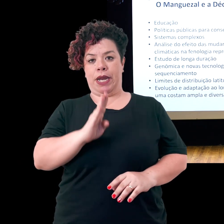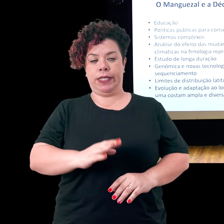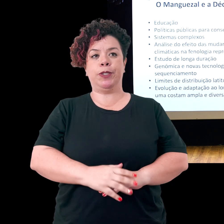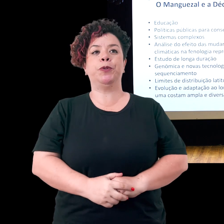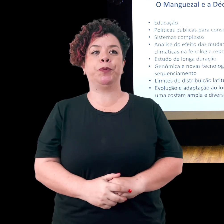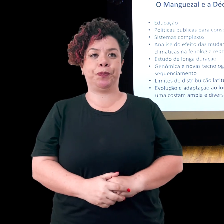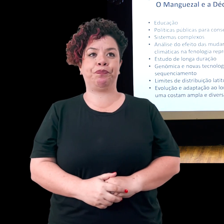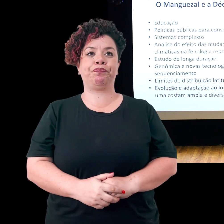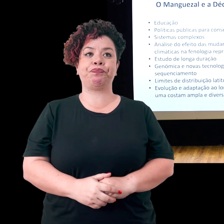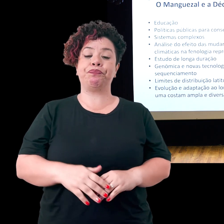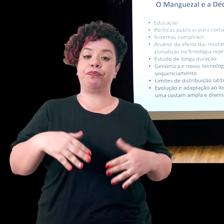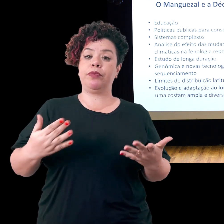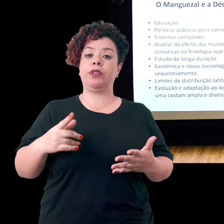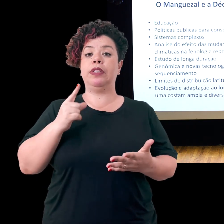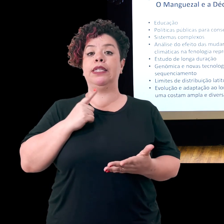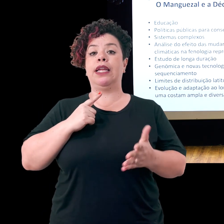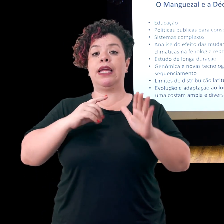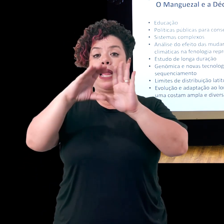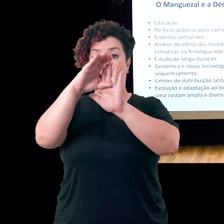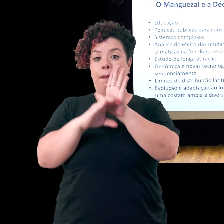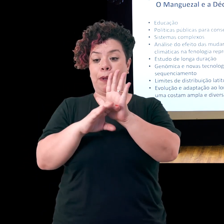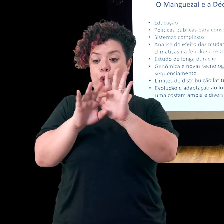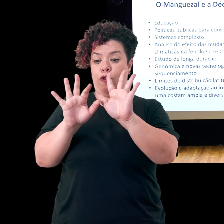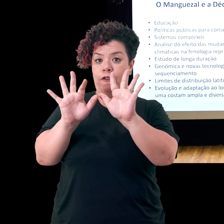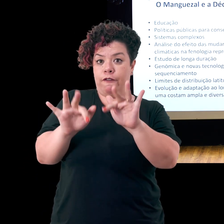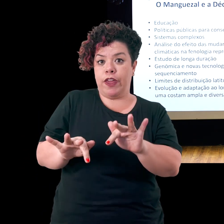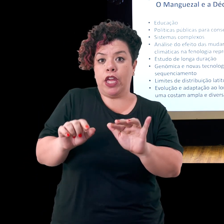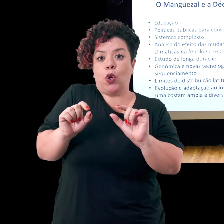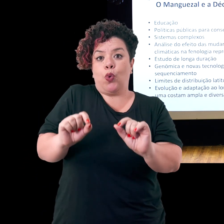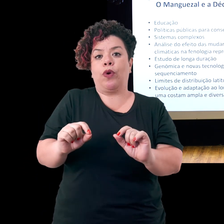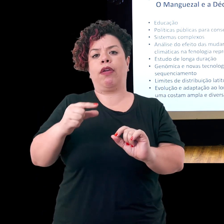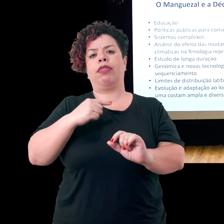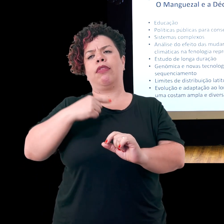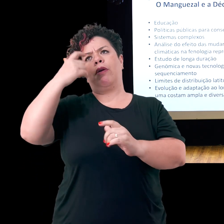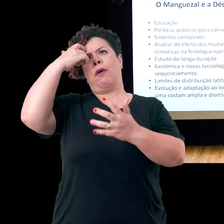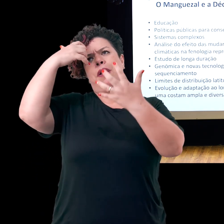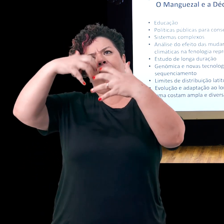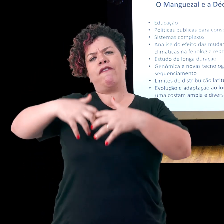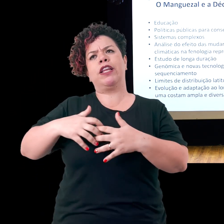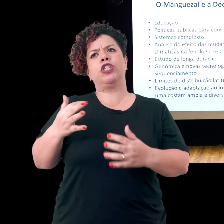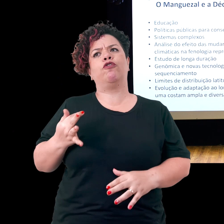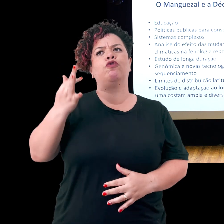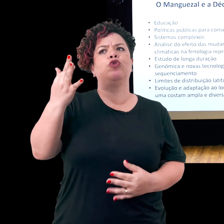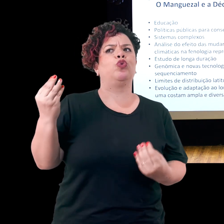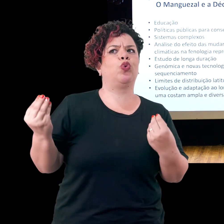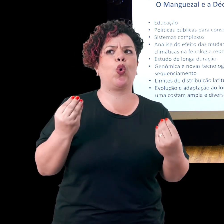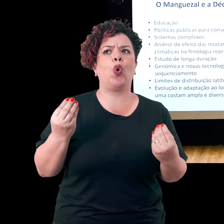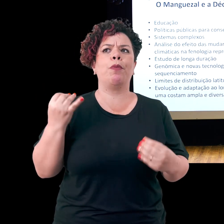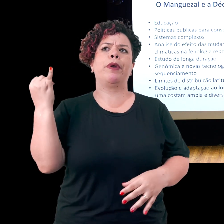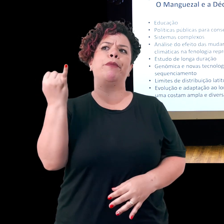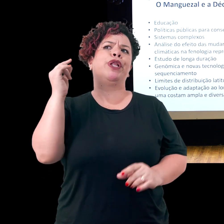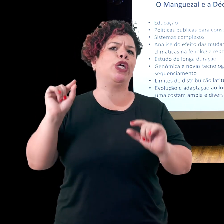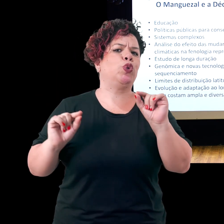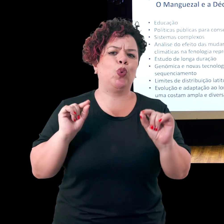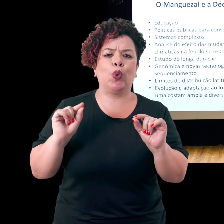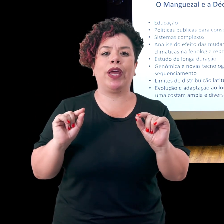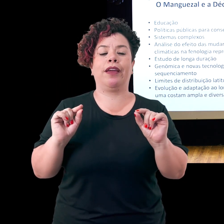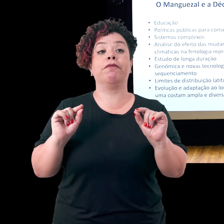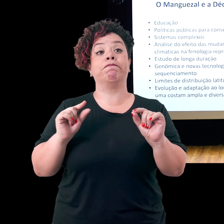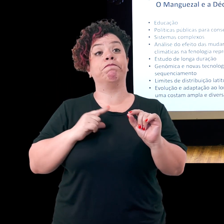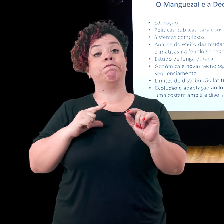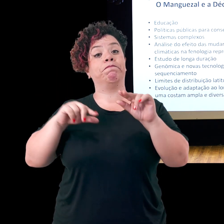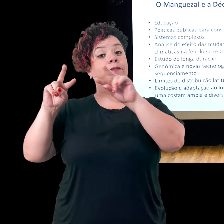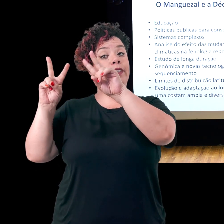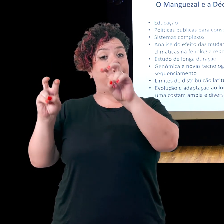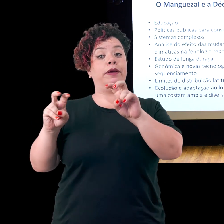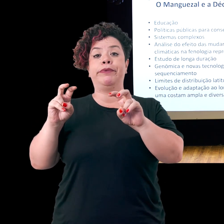tem aqui, no final de cada capítulo, uma reflexão sobre o que está por vir, o que seria importante. E a gente tem temas como esses, a